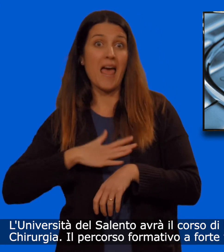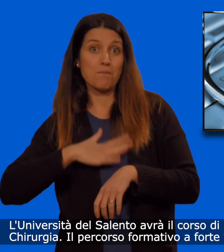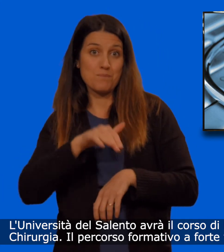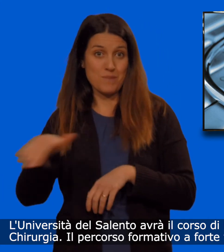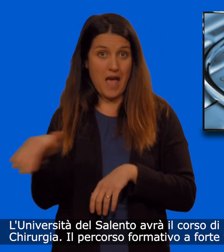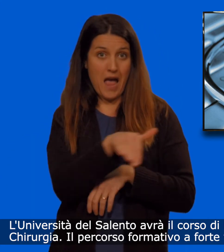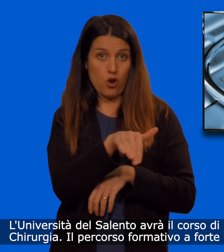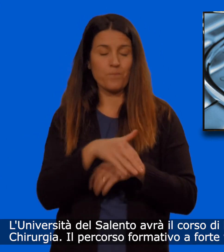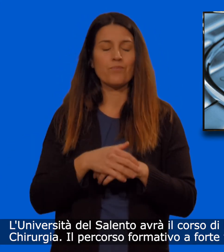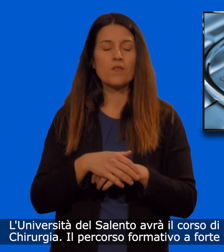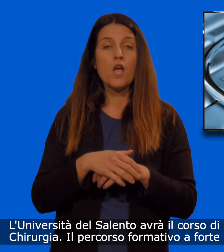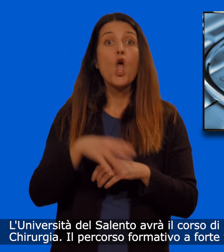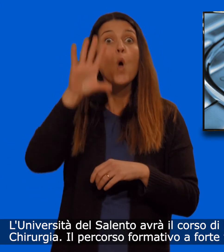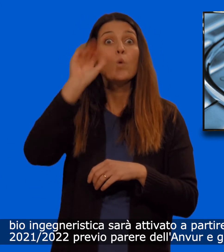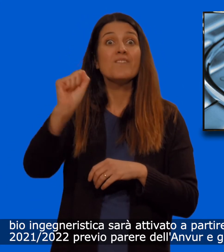vocazione tecnologica e bioingegneristica